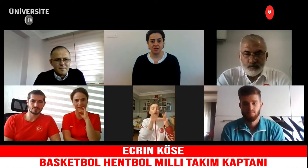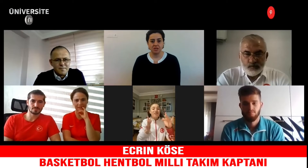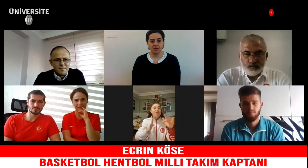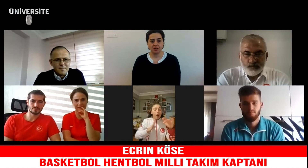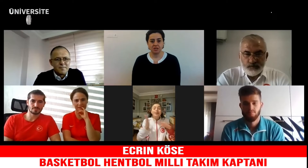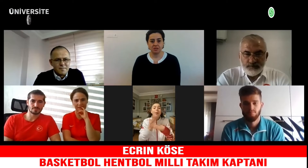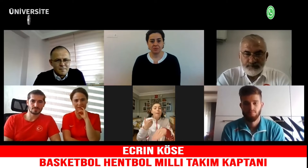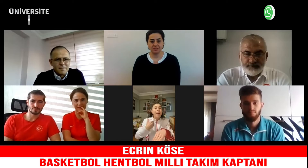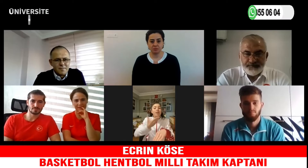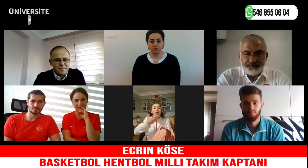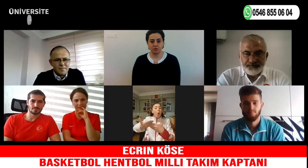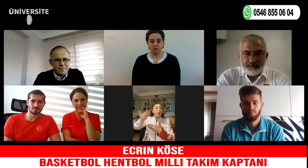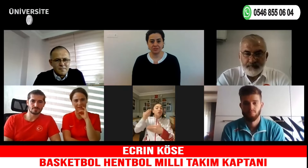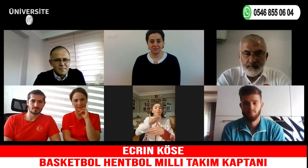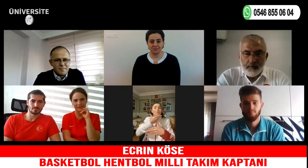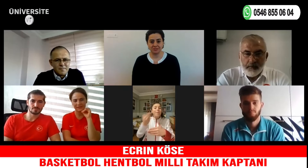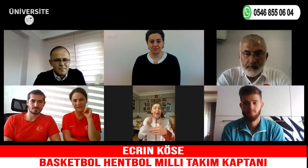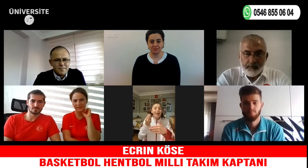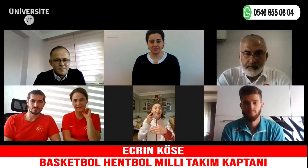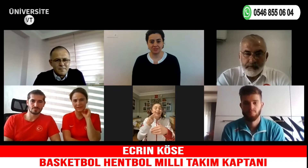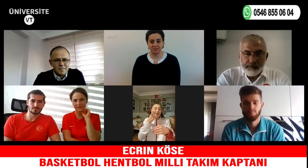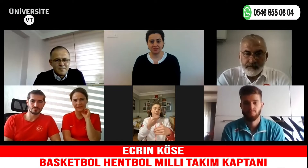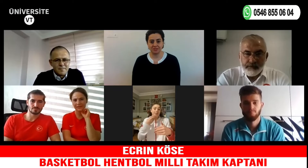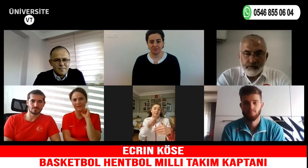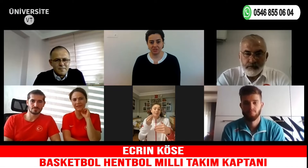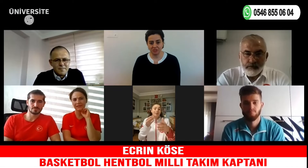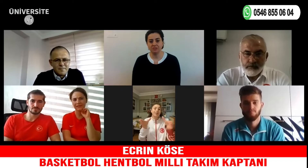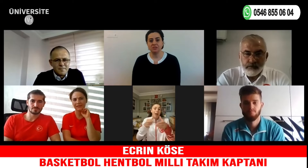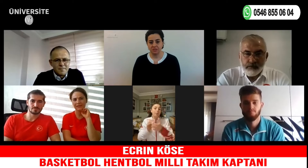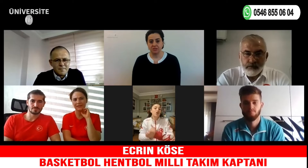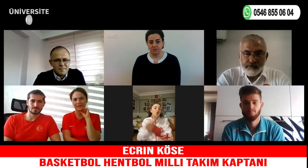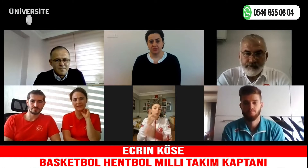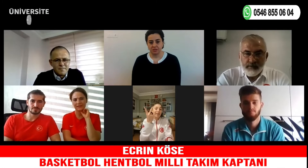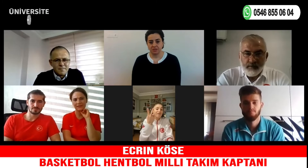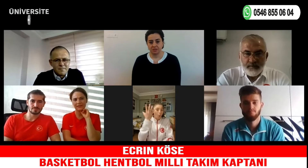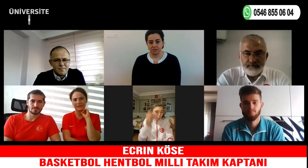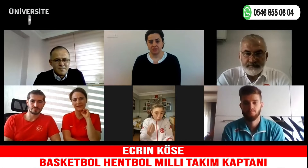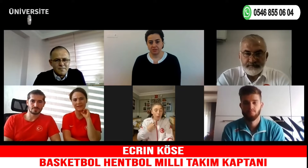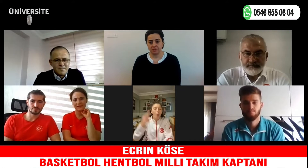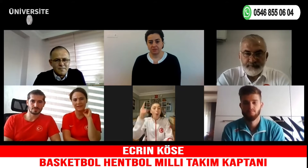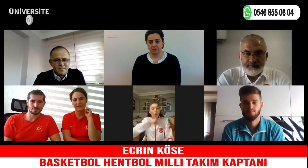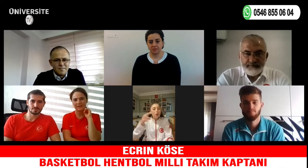U21 basketbol turnuvası için